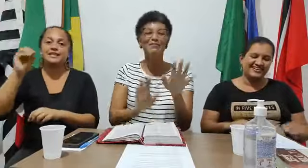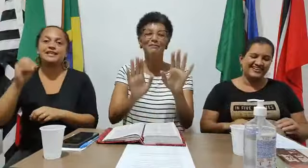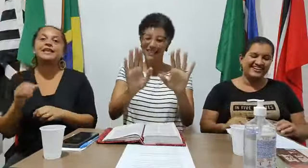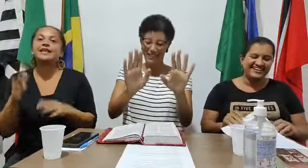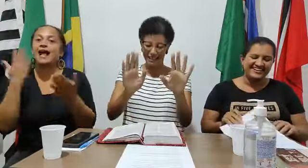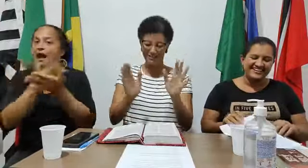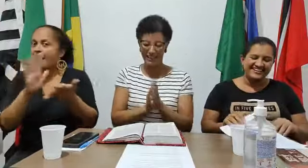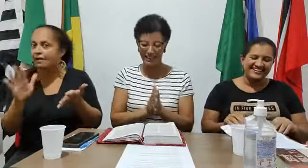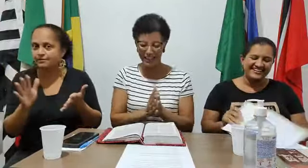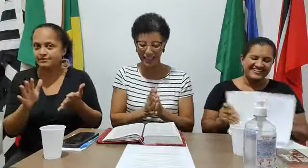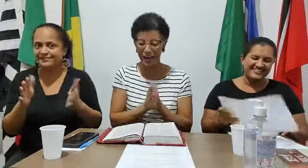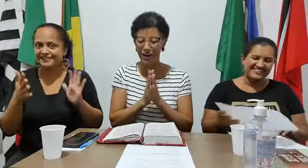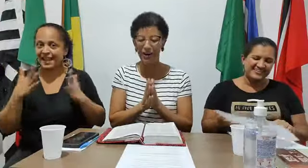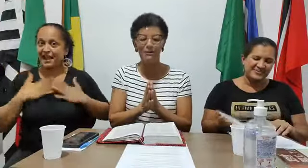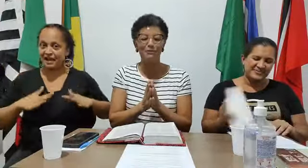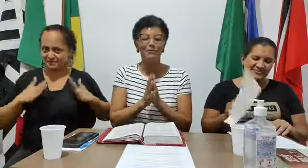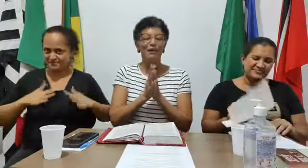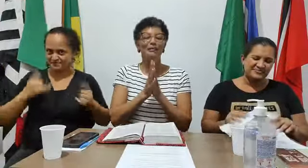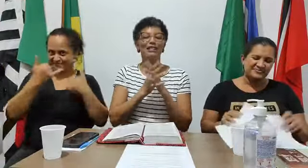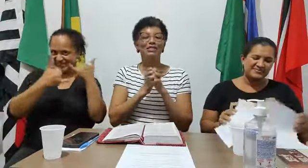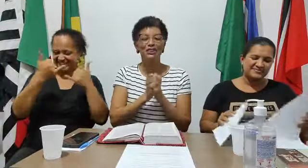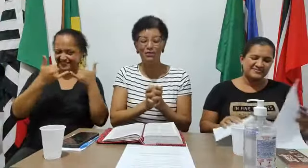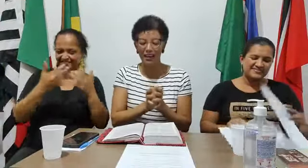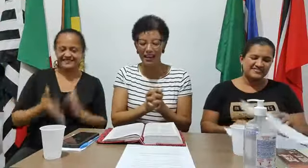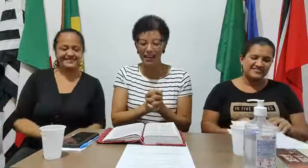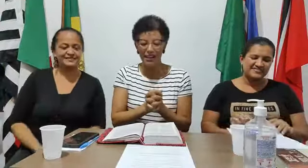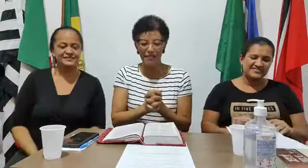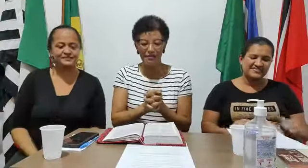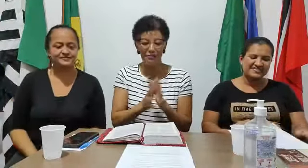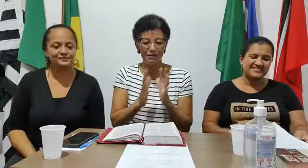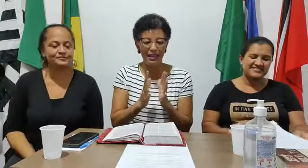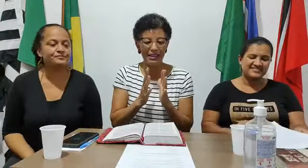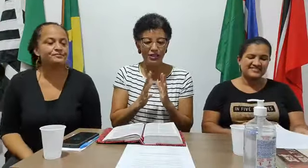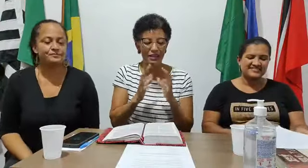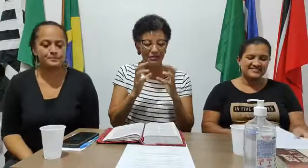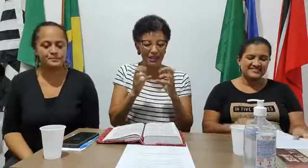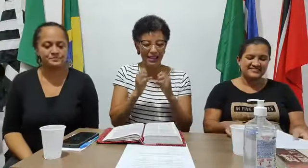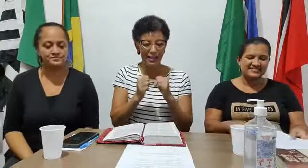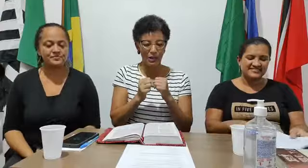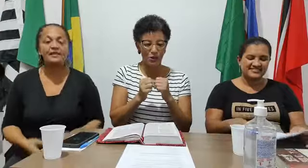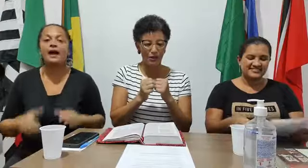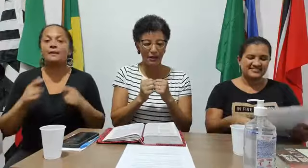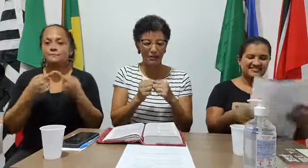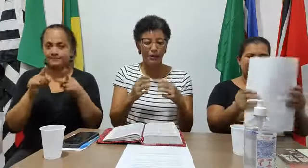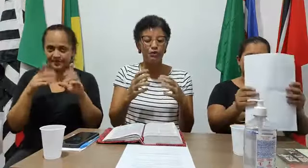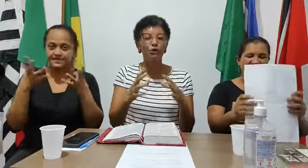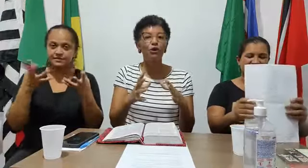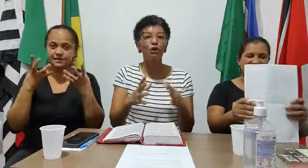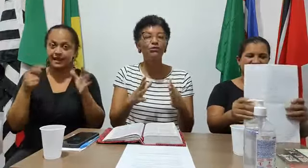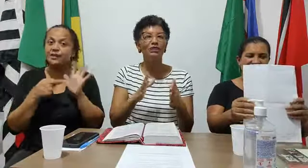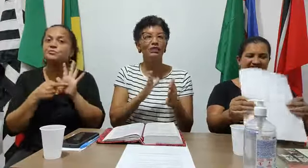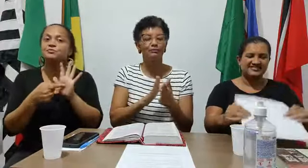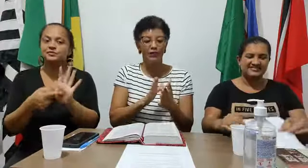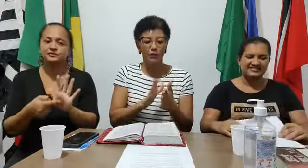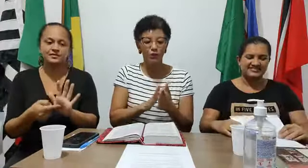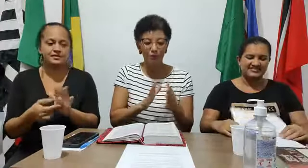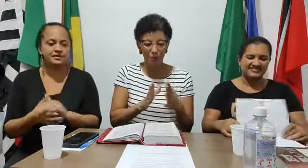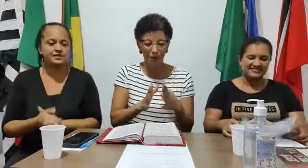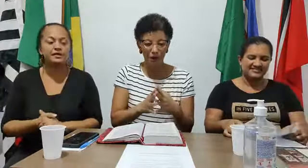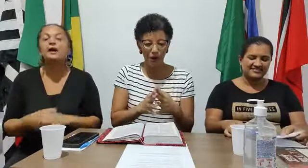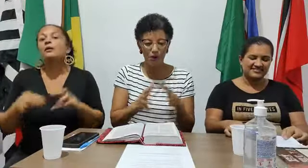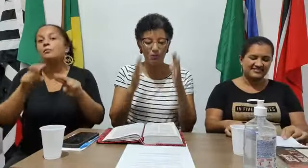pouquinho. Brincadeira. Ó, mas eu quero firmar isso, né, frisar isso, né? Por conta